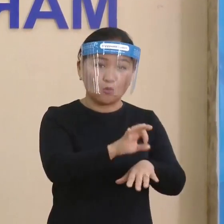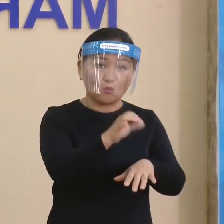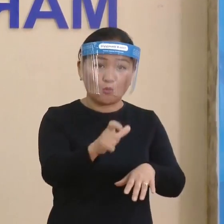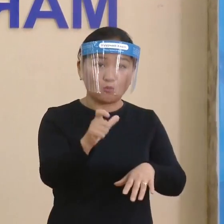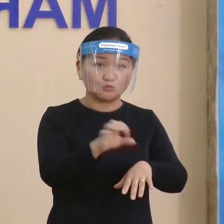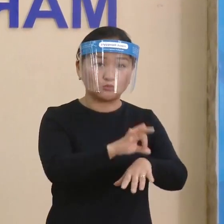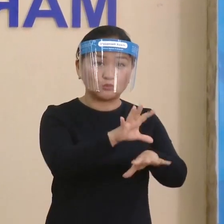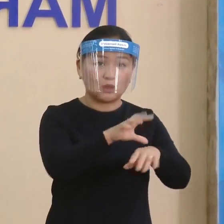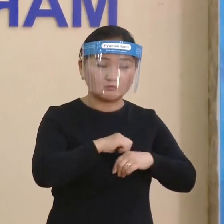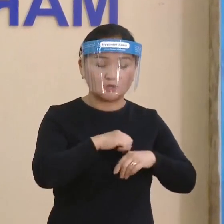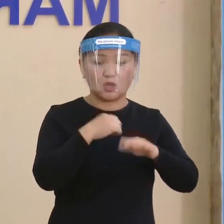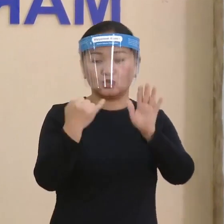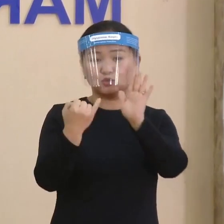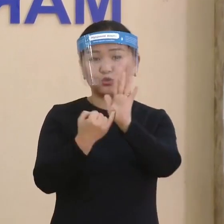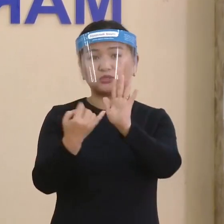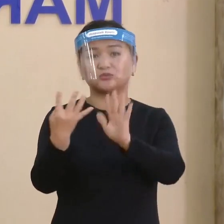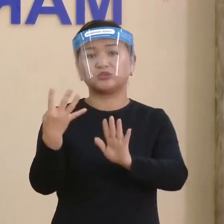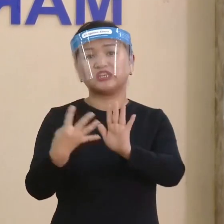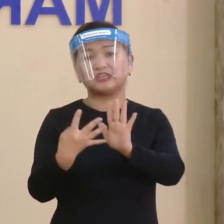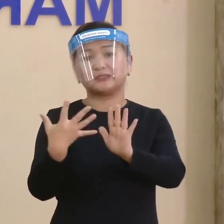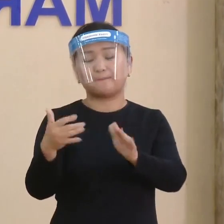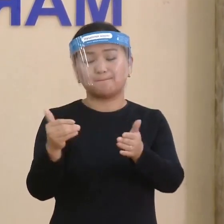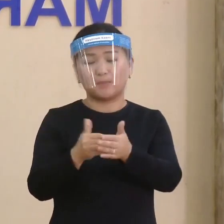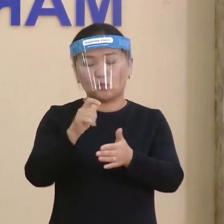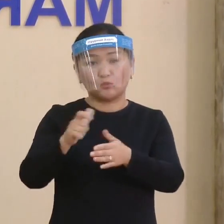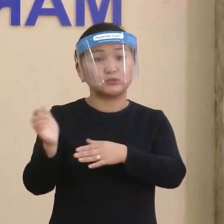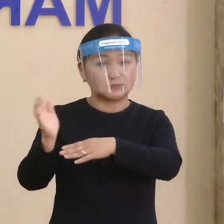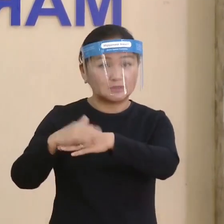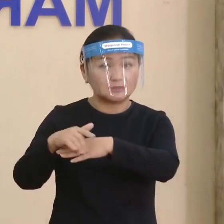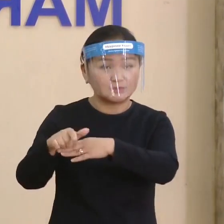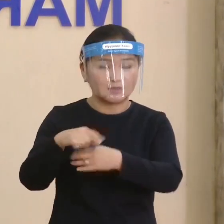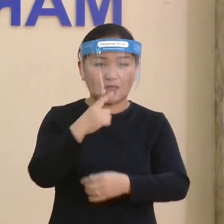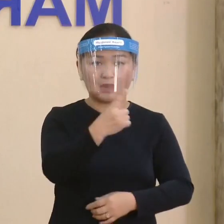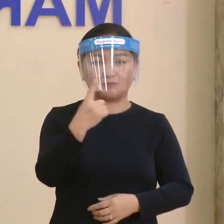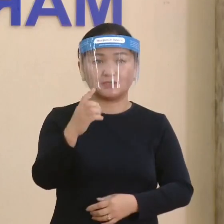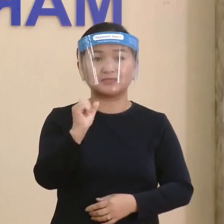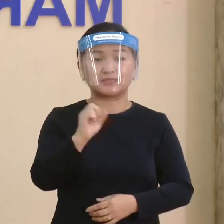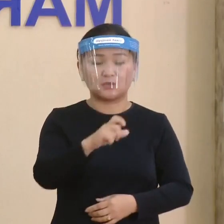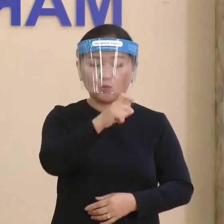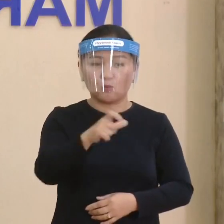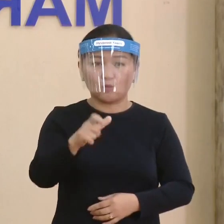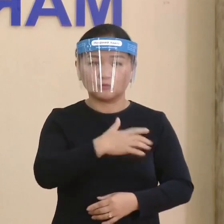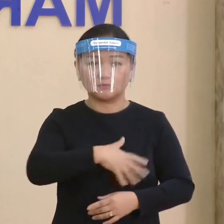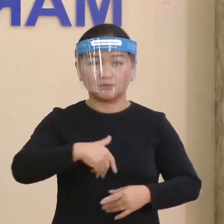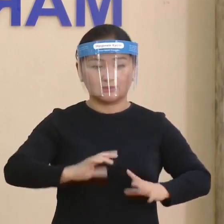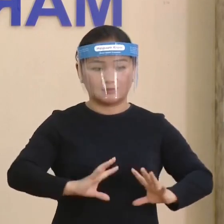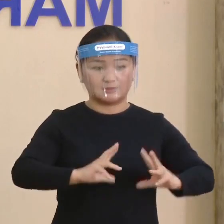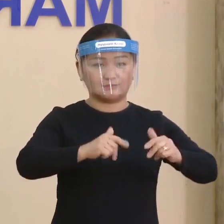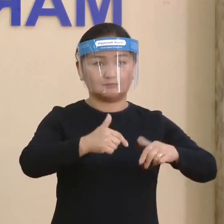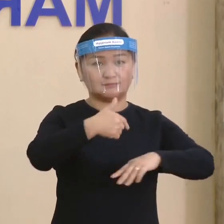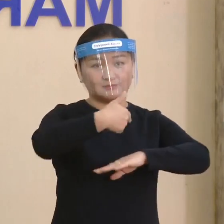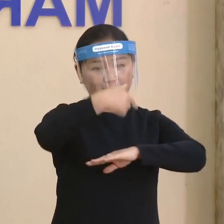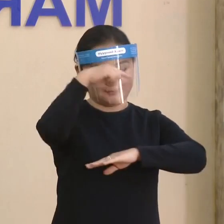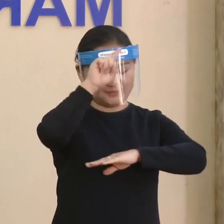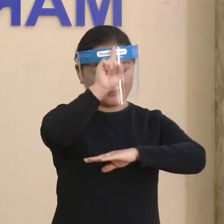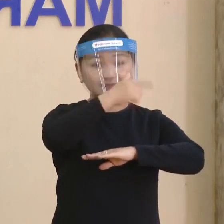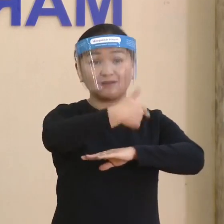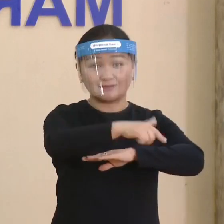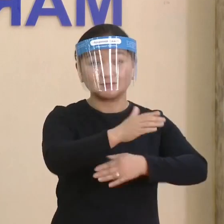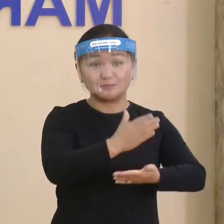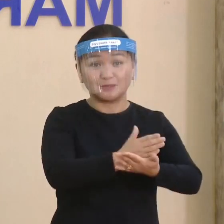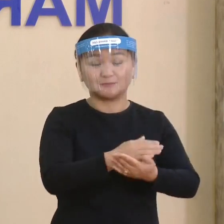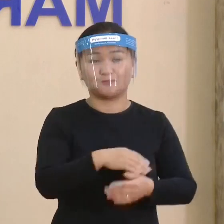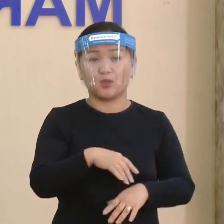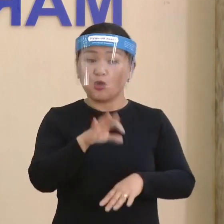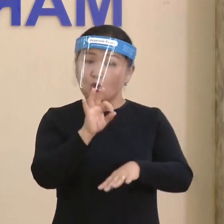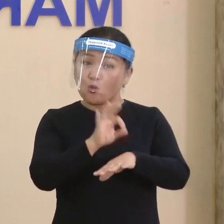өвчилж 695 мянган хүн эмтсэн бол 11 сая гаруй хүн эмчлэгдэж эмнэлгээс гарсан байна. За